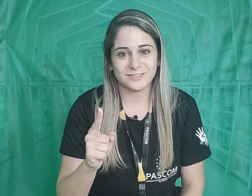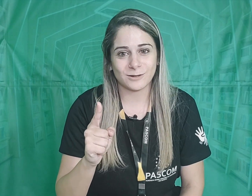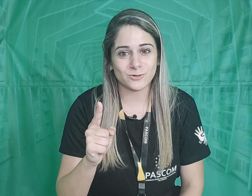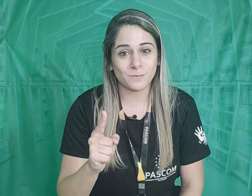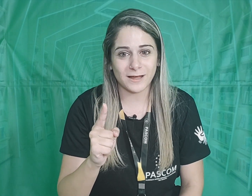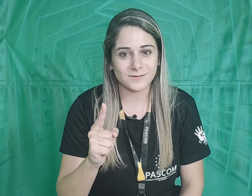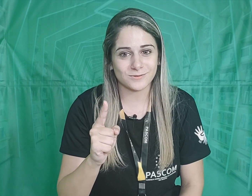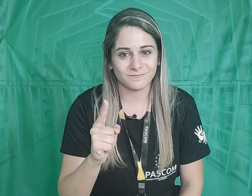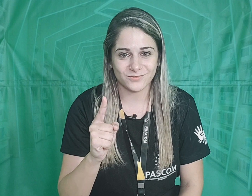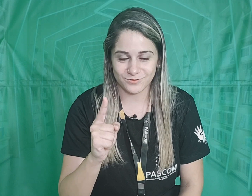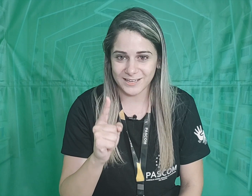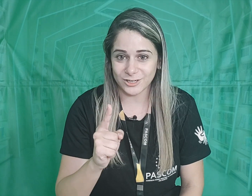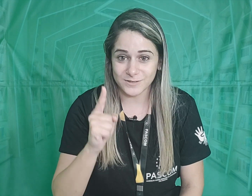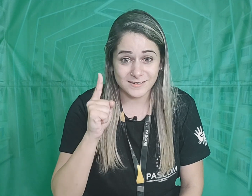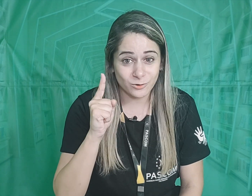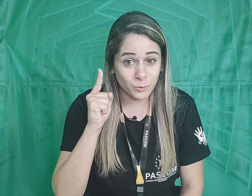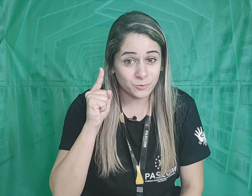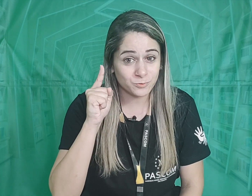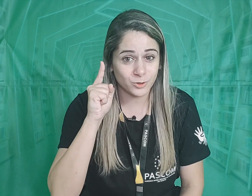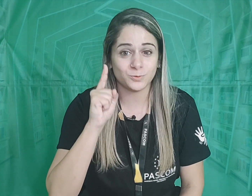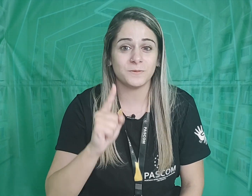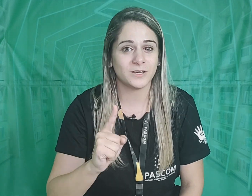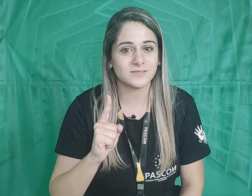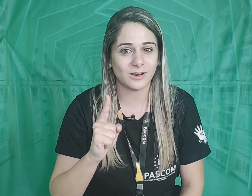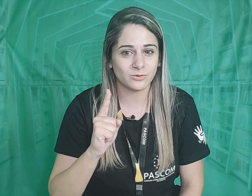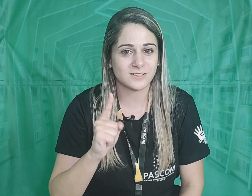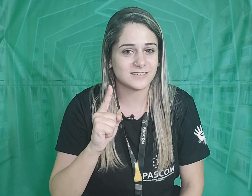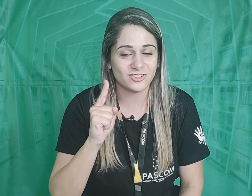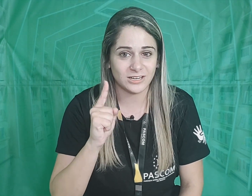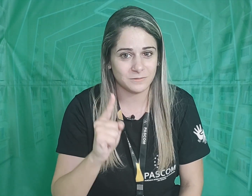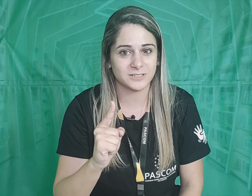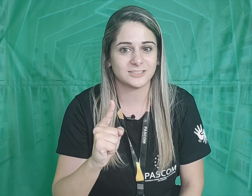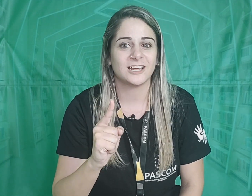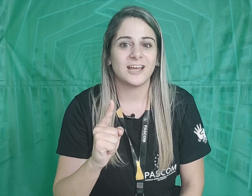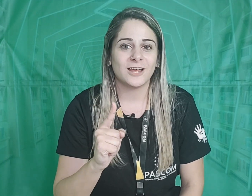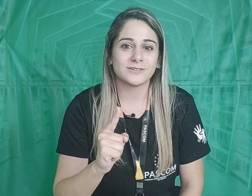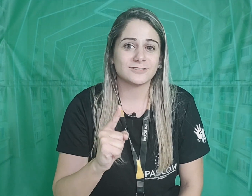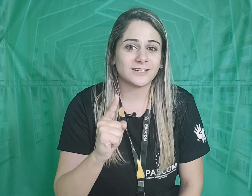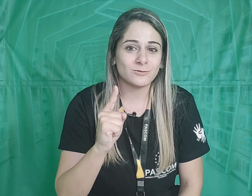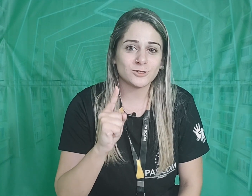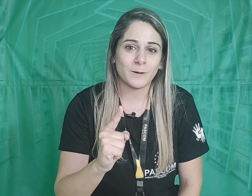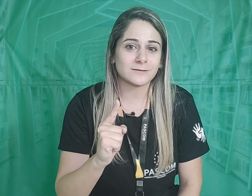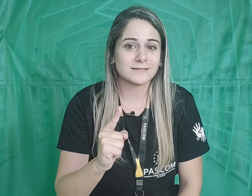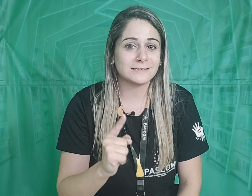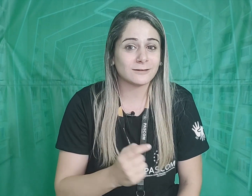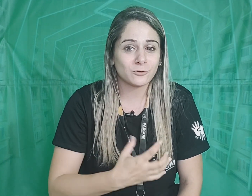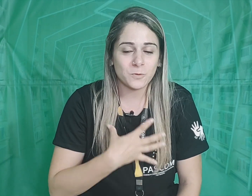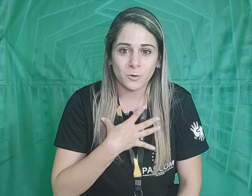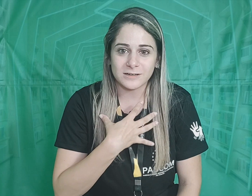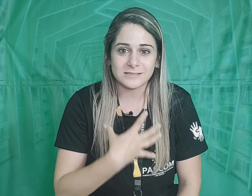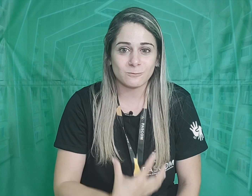vocês têm um espaço, de verdade, vocês são meus primeiros alunos assim de Libras. Vocês têm um espaço assim dentro do meu coração